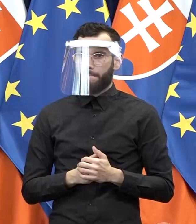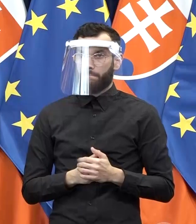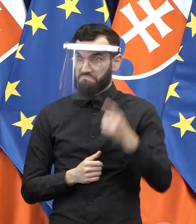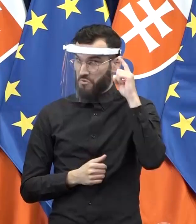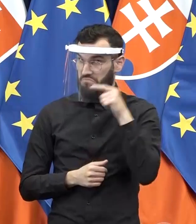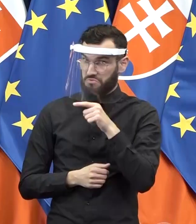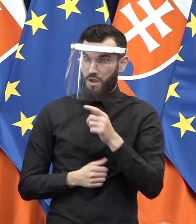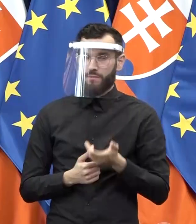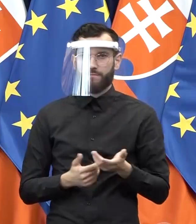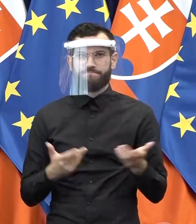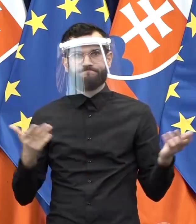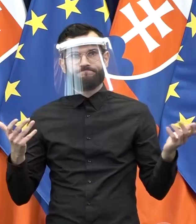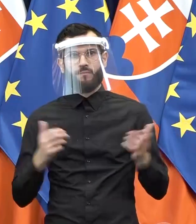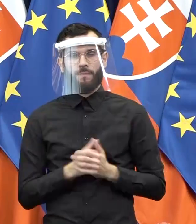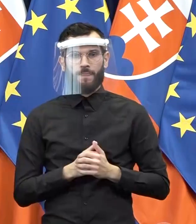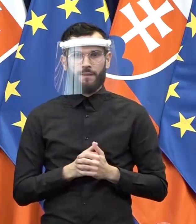Uvažujete o takým niečom? Takto.